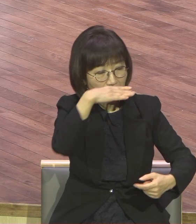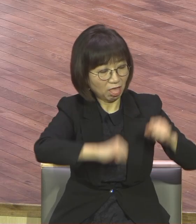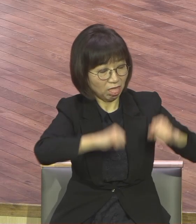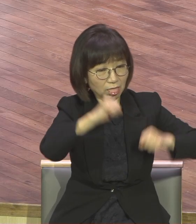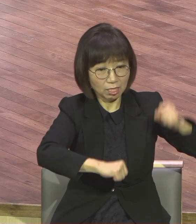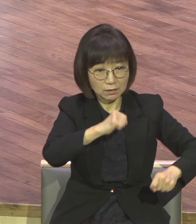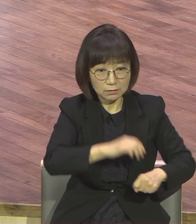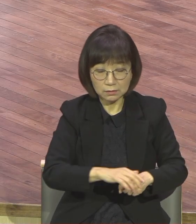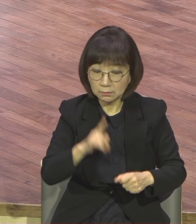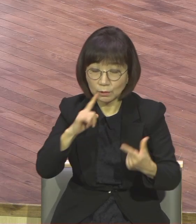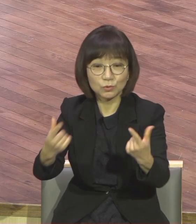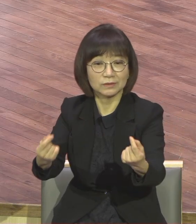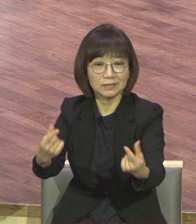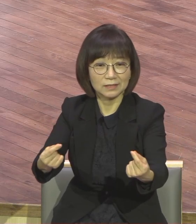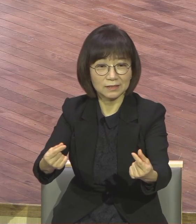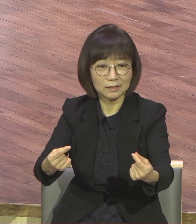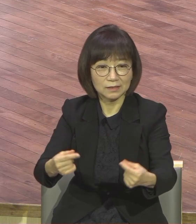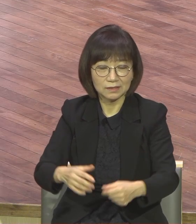인간 구원